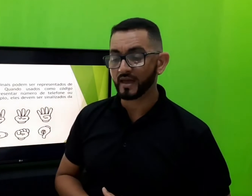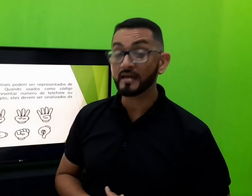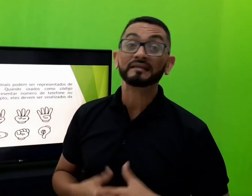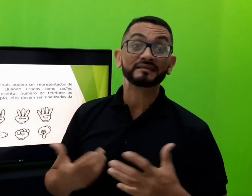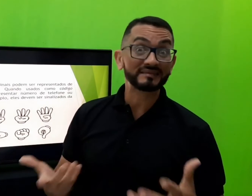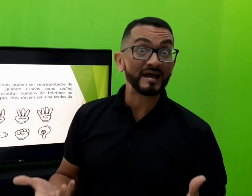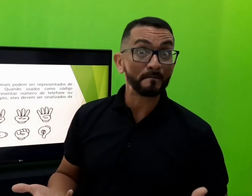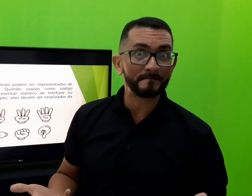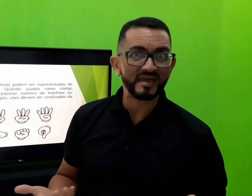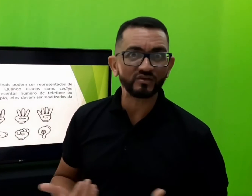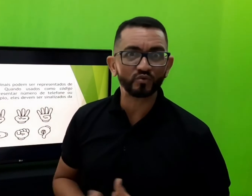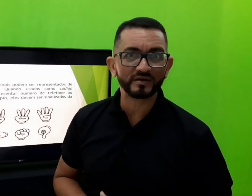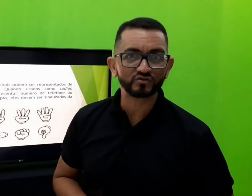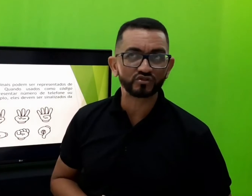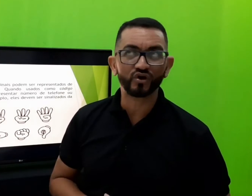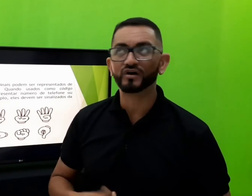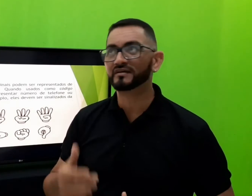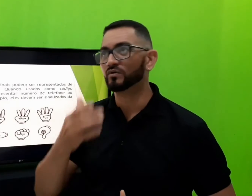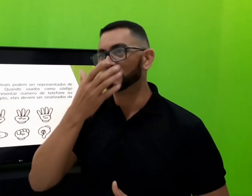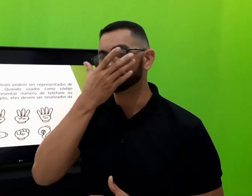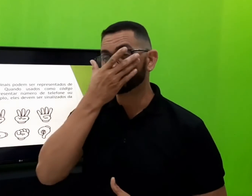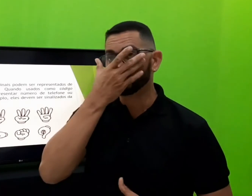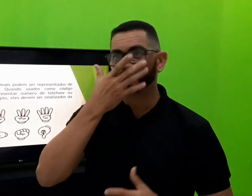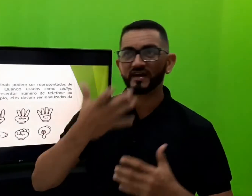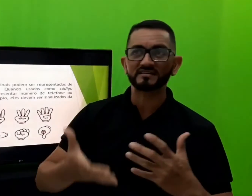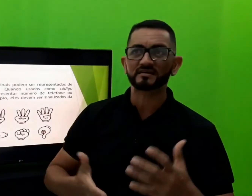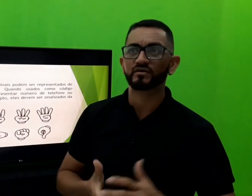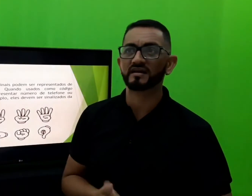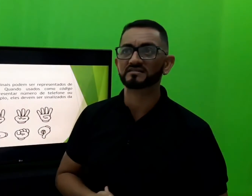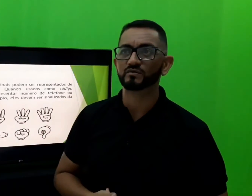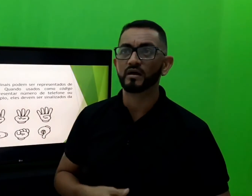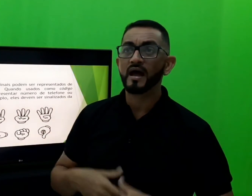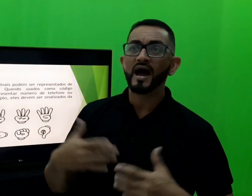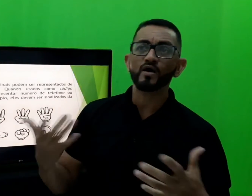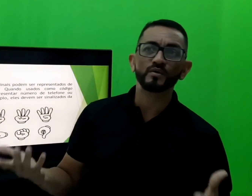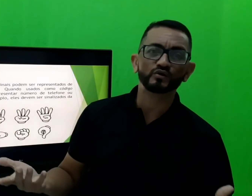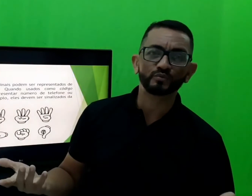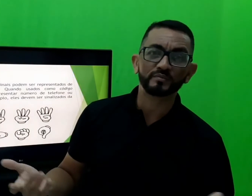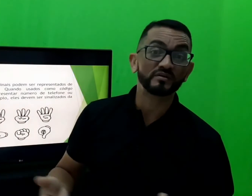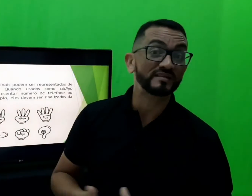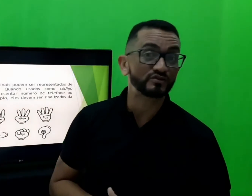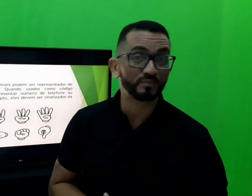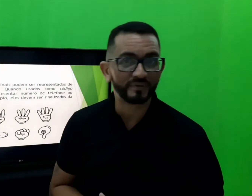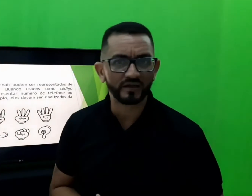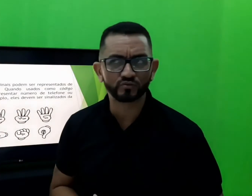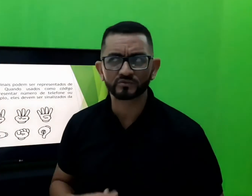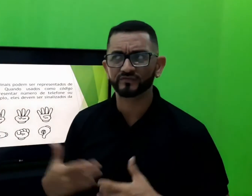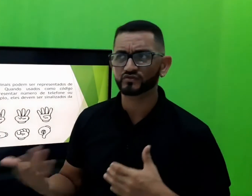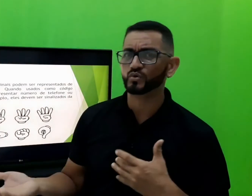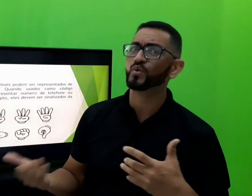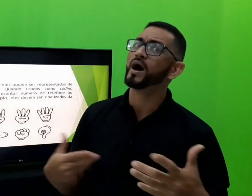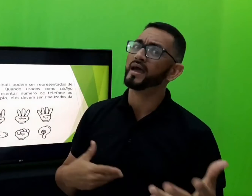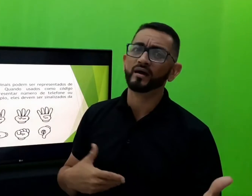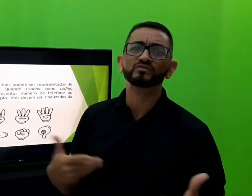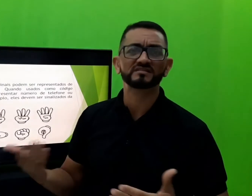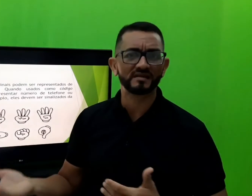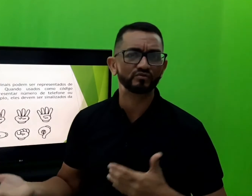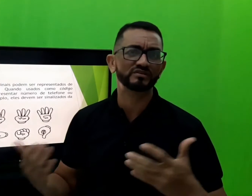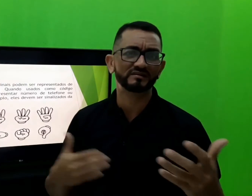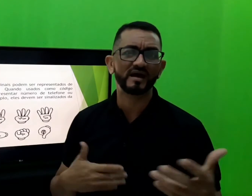é também número de ordem, quando a gente conversa com relação... eu moro no primeiro andar de um prédio, mas professor, qual é o sinal de andar e